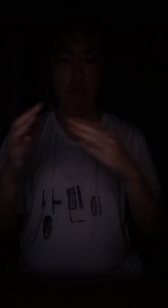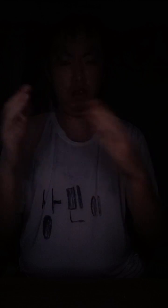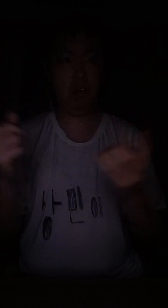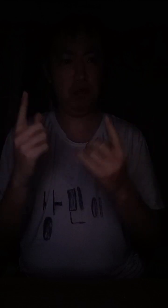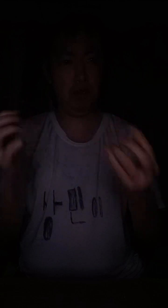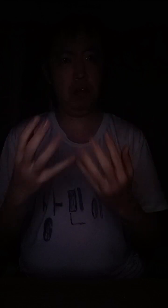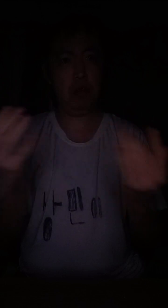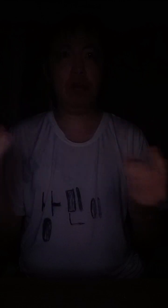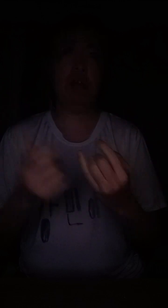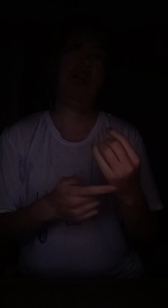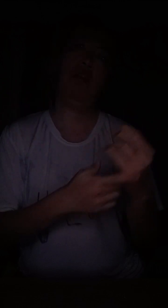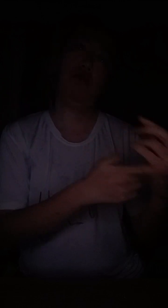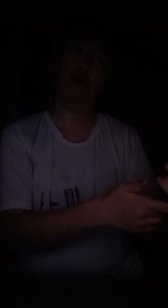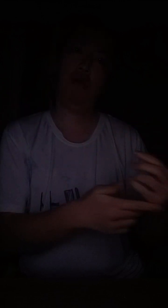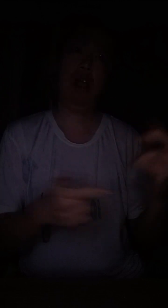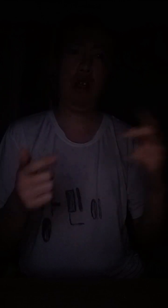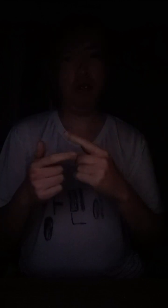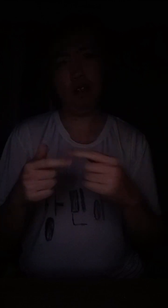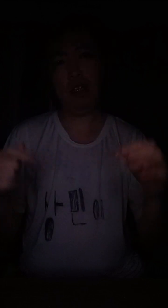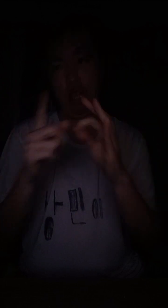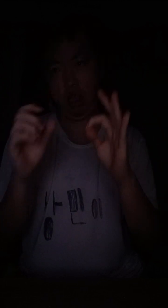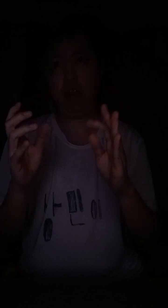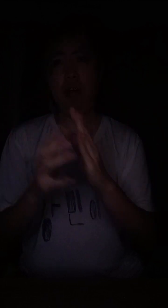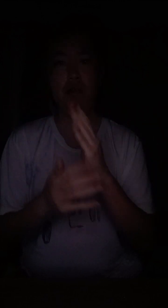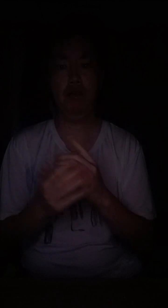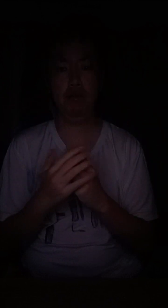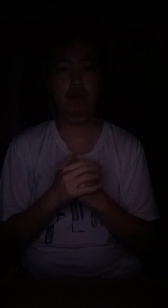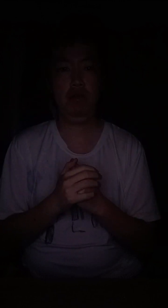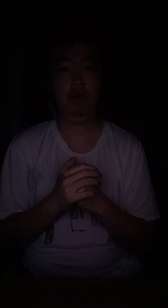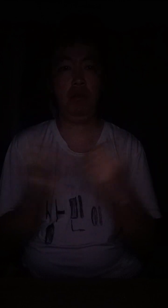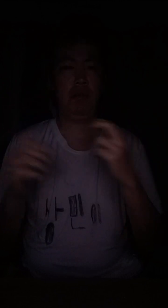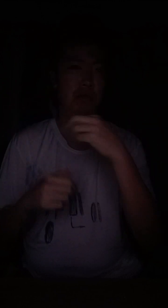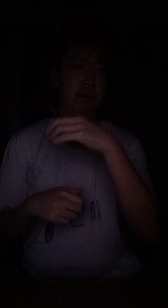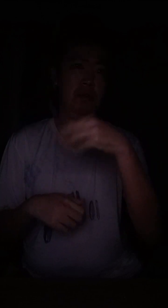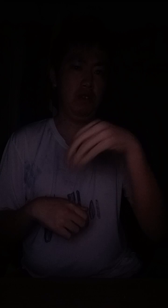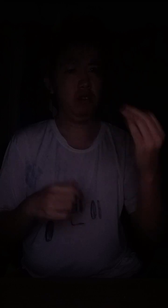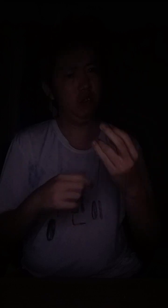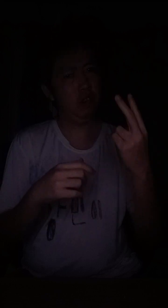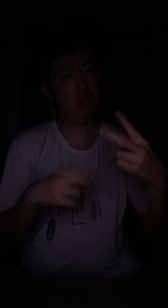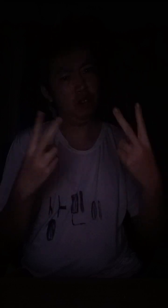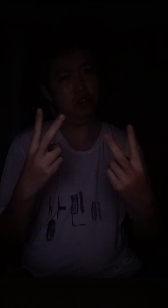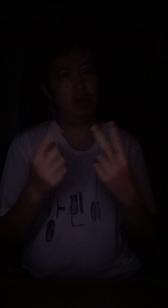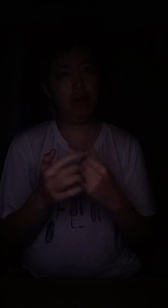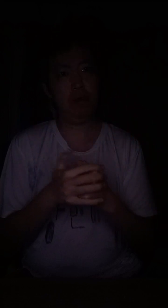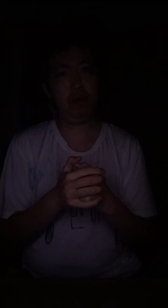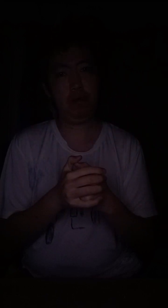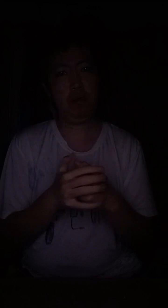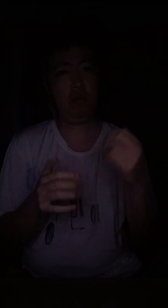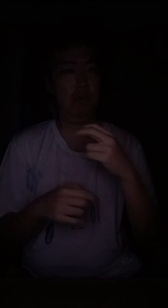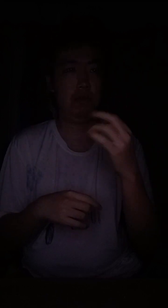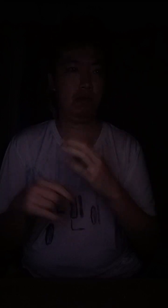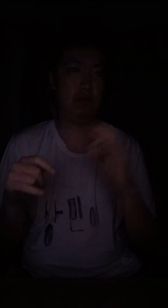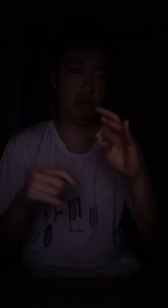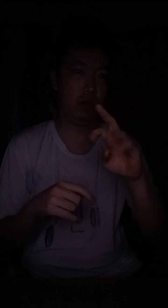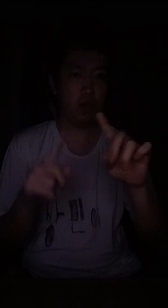사이에 왔어가지고 다행히도 일 처리를 했죠. 경찰이 왔을 때 그 남자는 자기가 22살이라 했어요. 처음에는 범행자 폰 앨범에